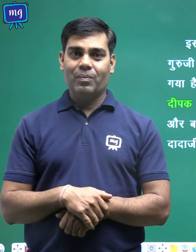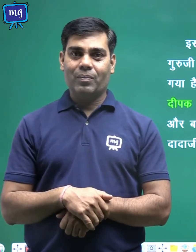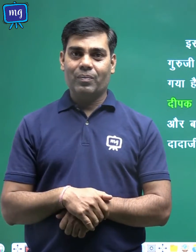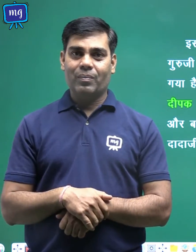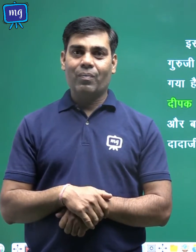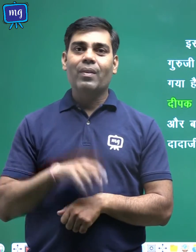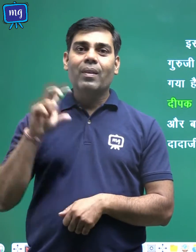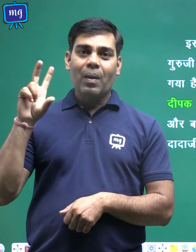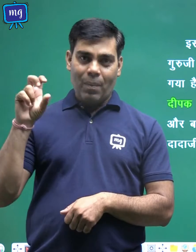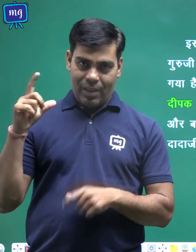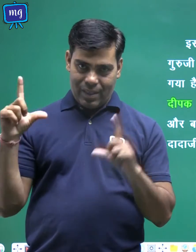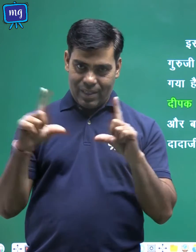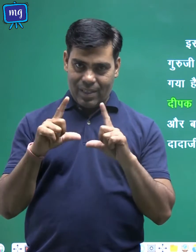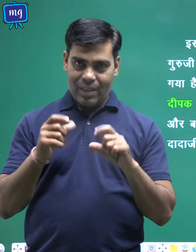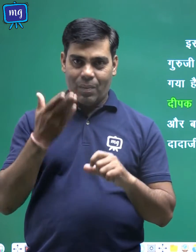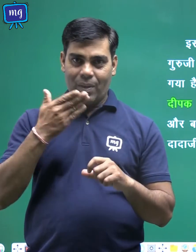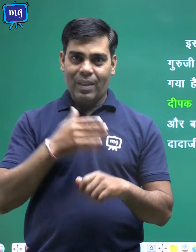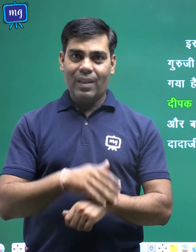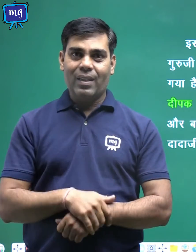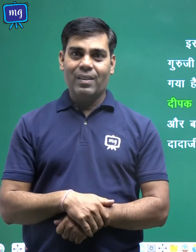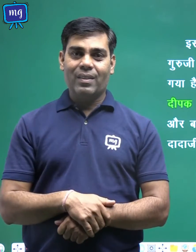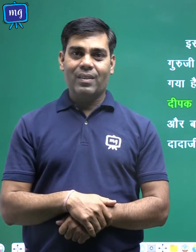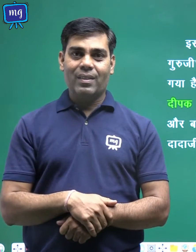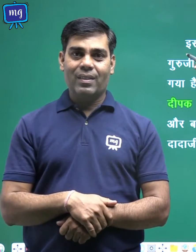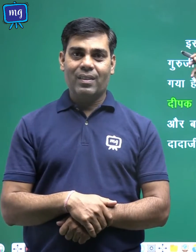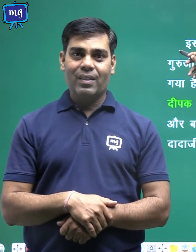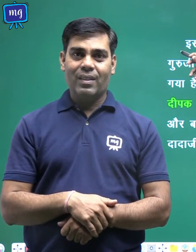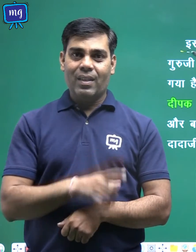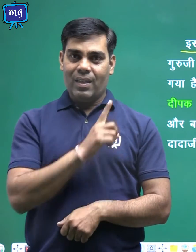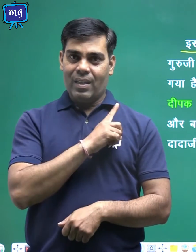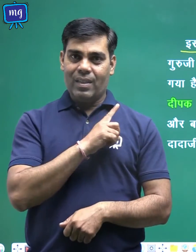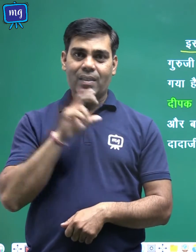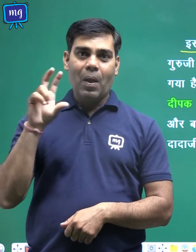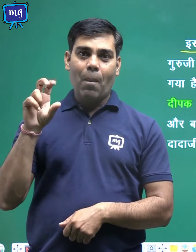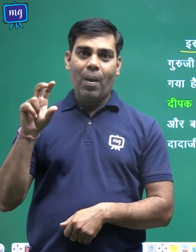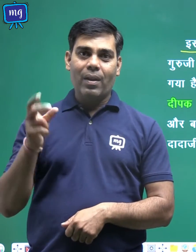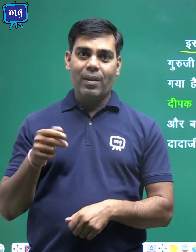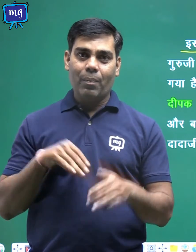पाठ का सार पढ़ते हैं। इस पाठ में